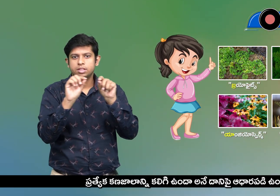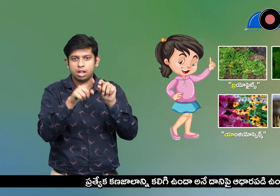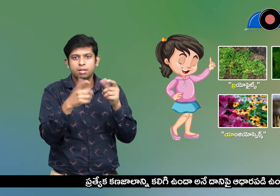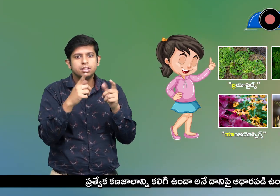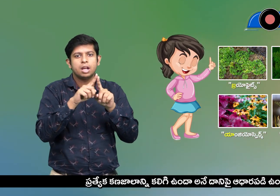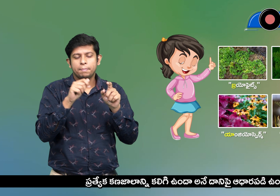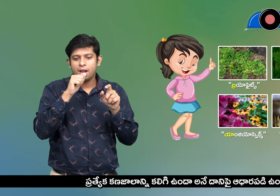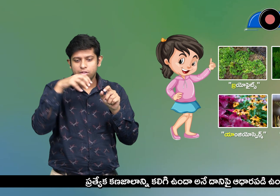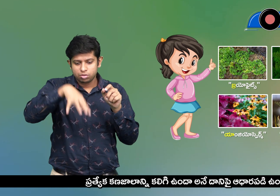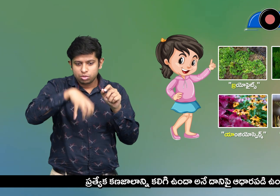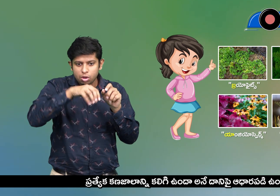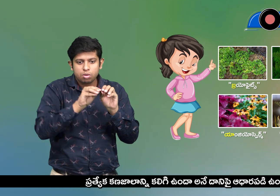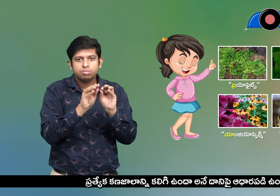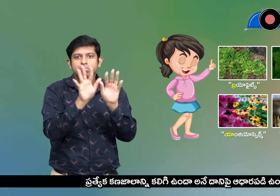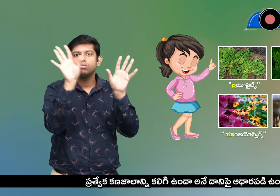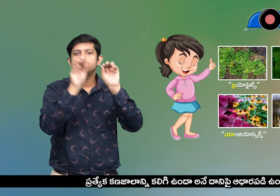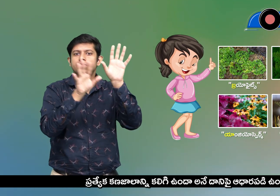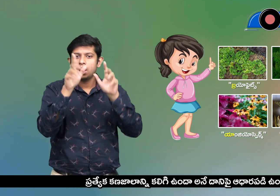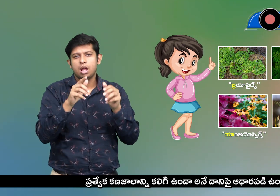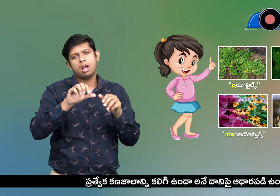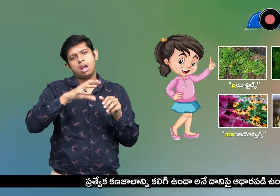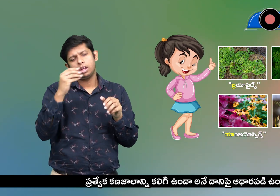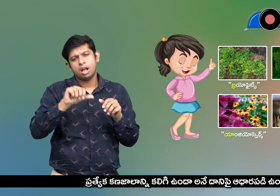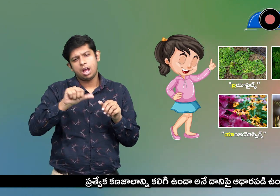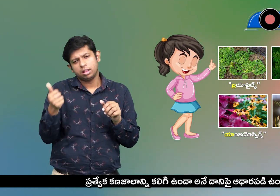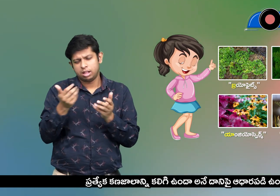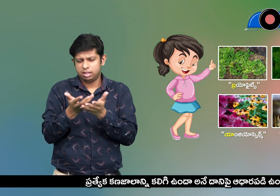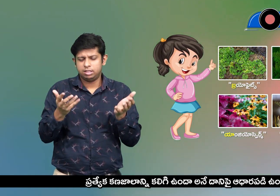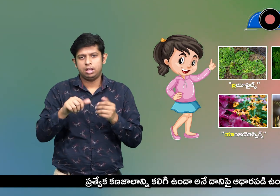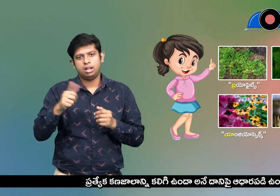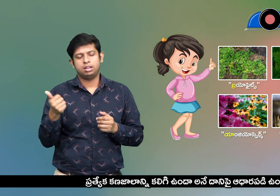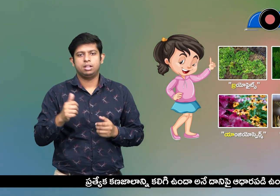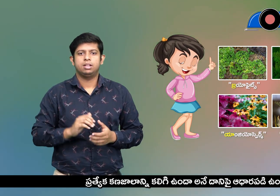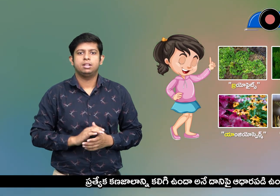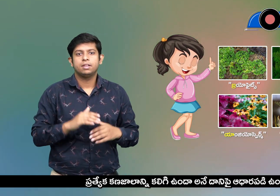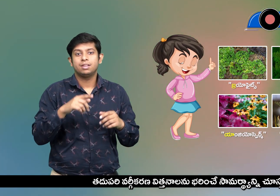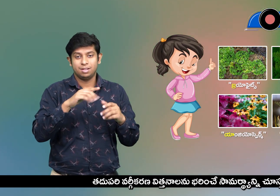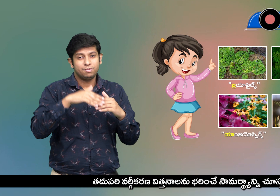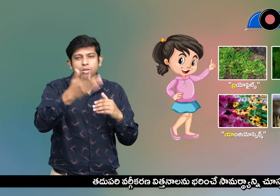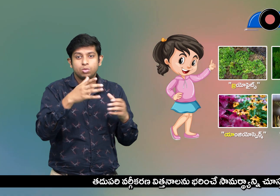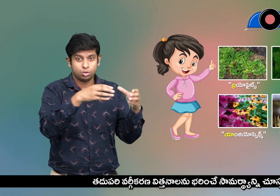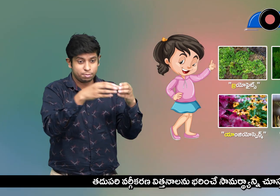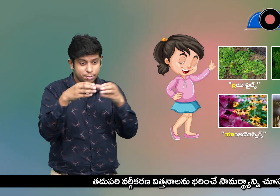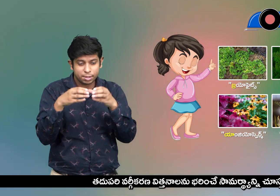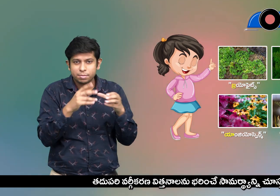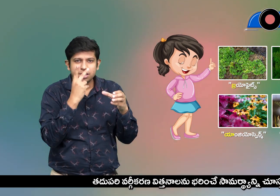ప్రత్యేక కణజాలాన్ని కలిగి ఉందా అనే దానిపై ఆధారపడి ఉంటుంది. మరింత వర్గీకరణ